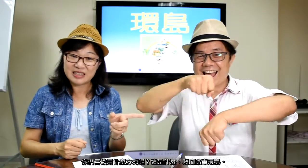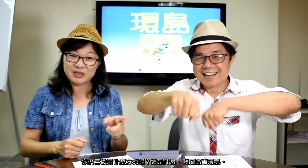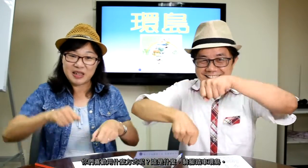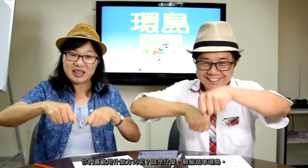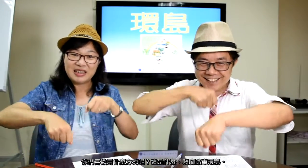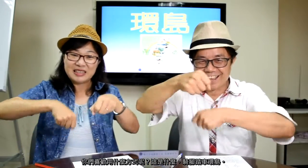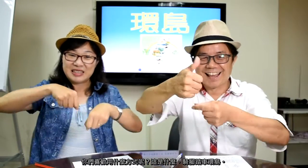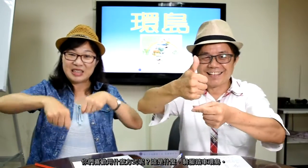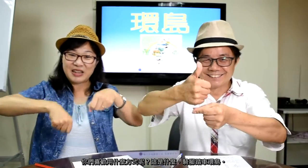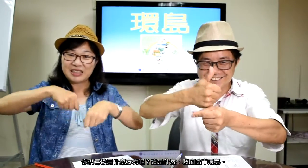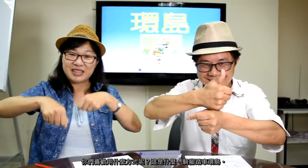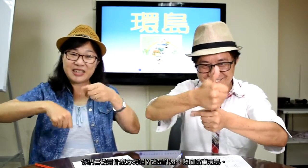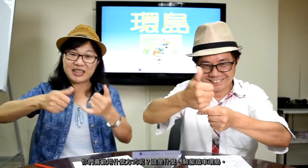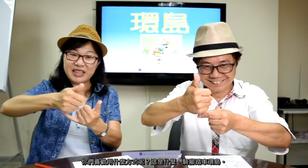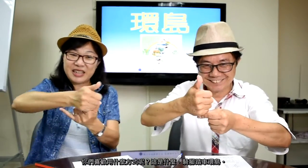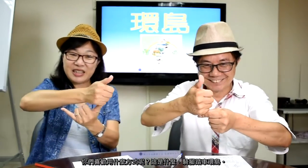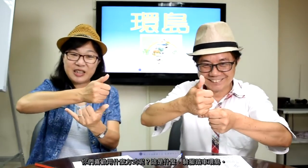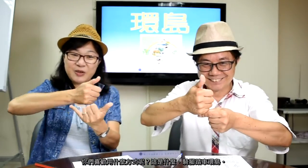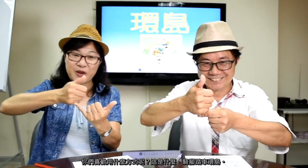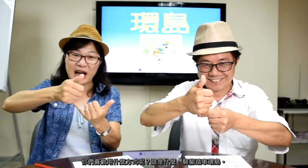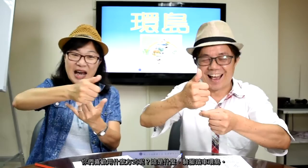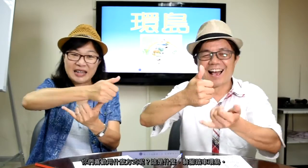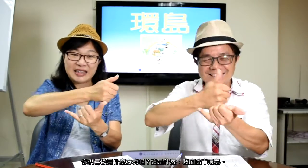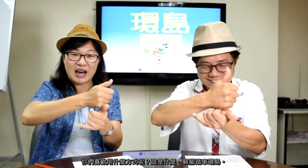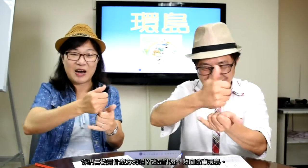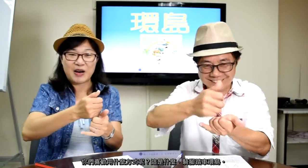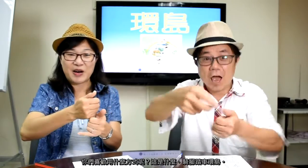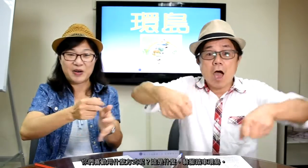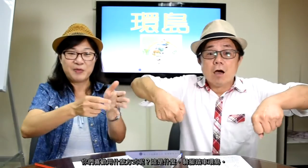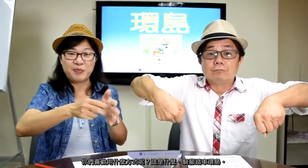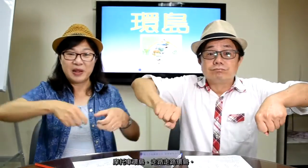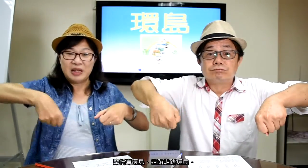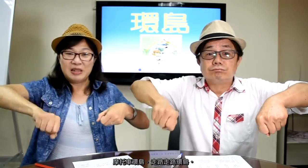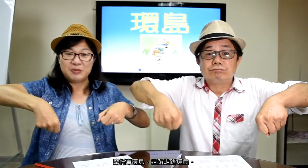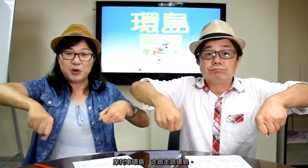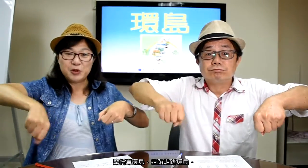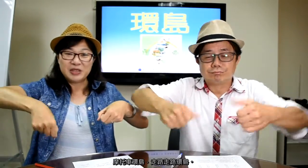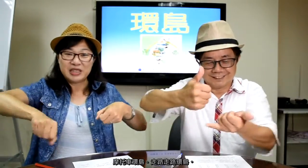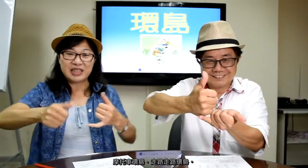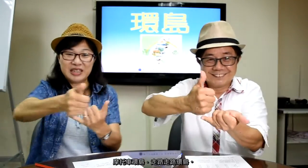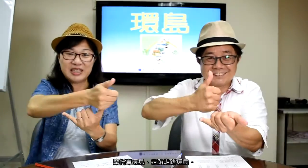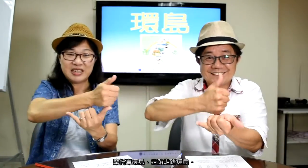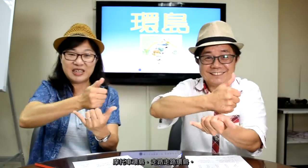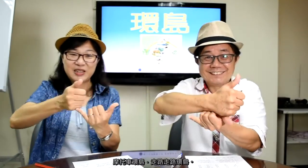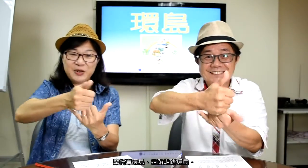是什么？骑脚踏车环岛，摩托车